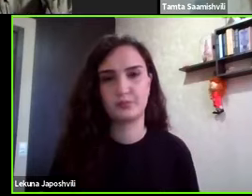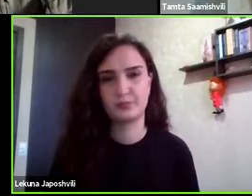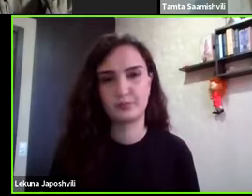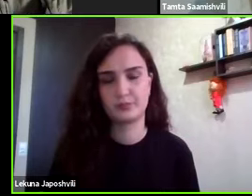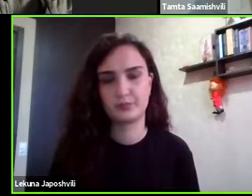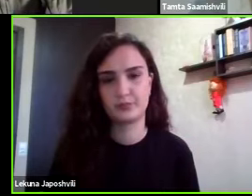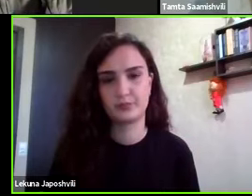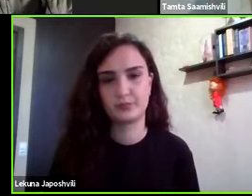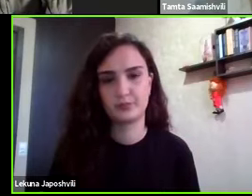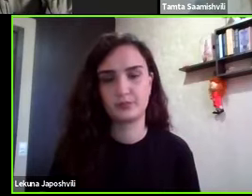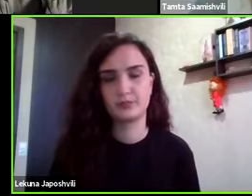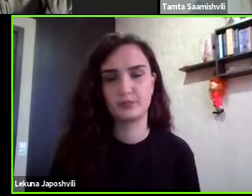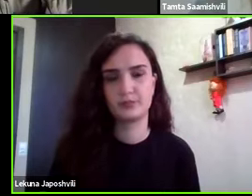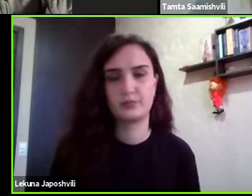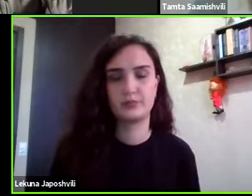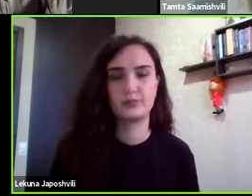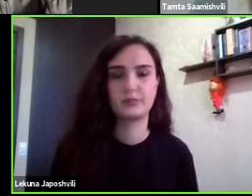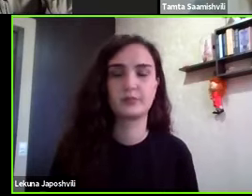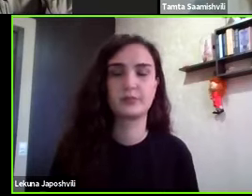მისი ნაკლებობა